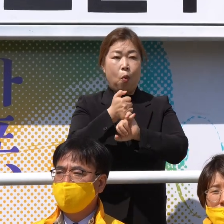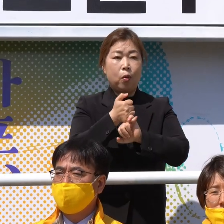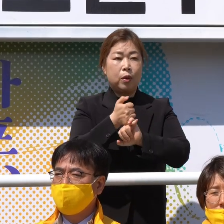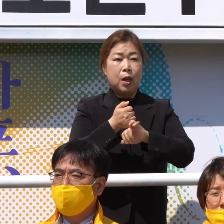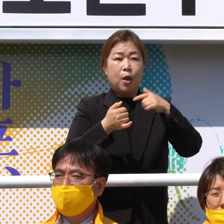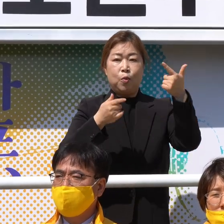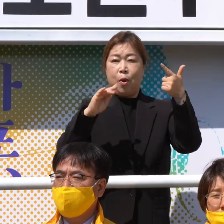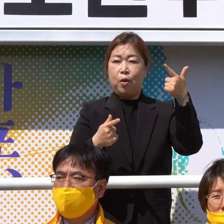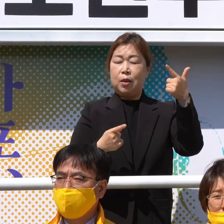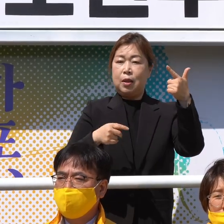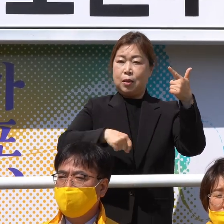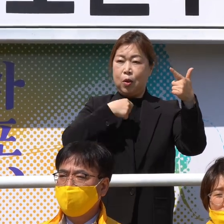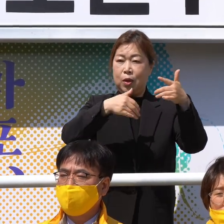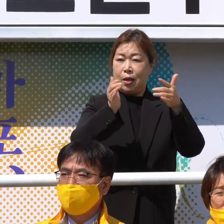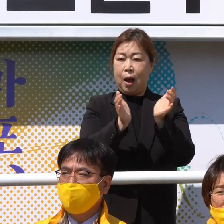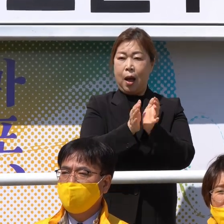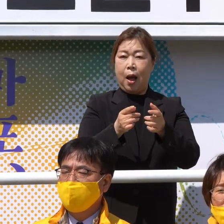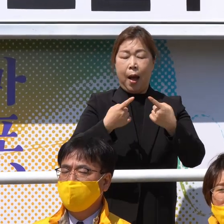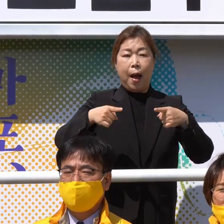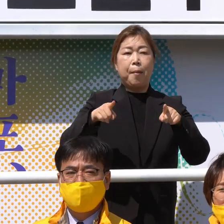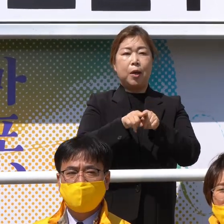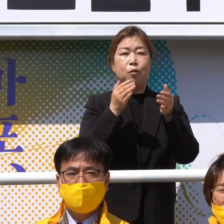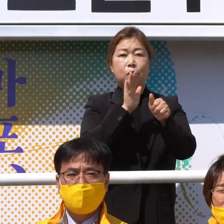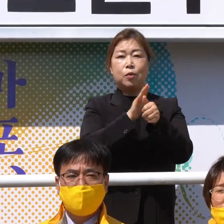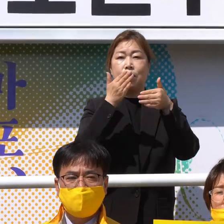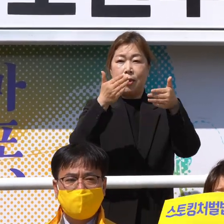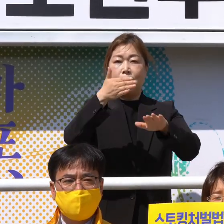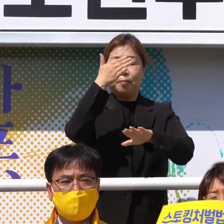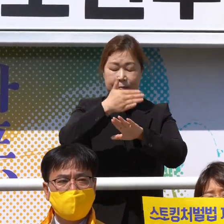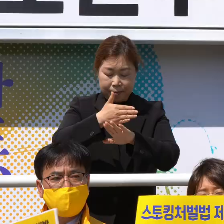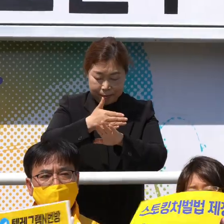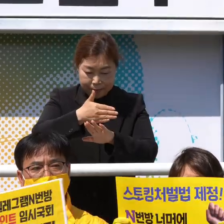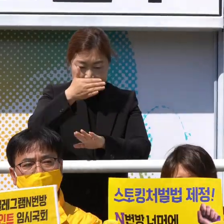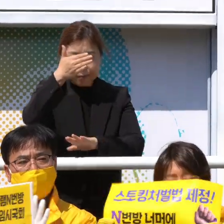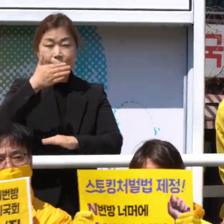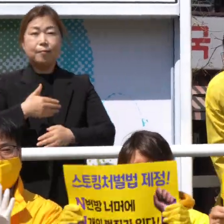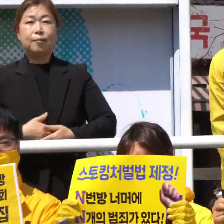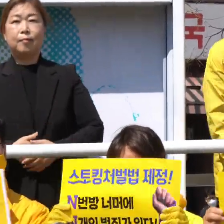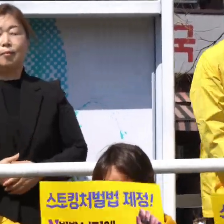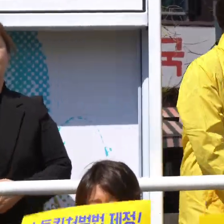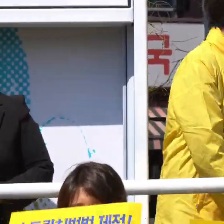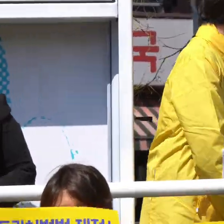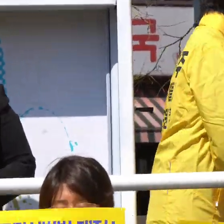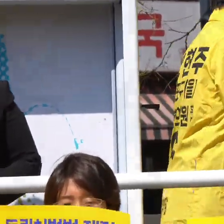기호 6번 정의당이 함께 하겠습니다. 감사합니다.